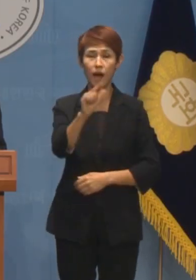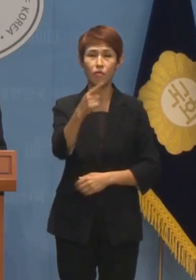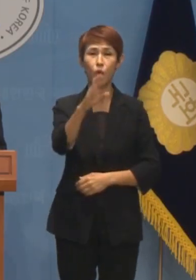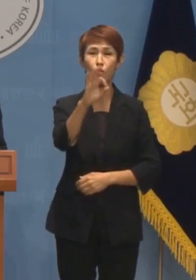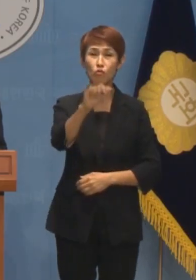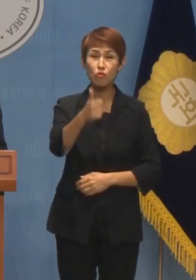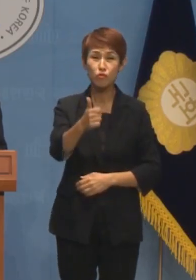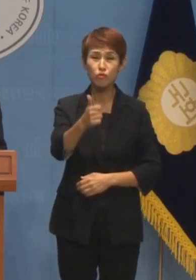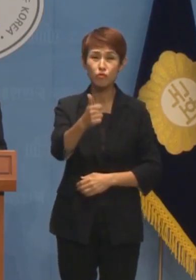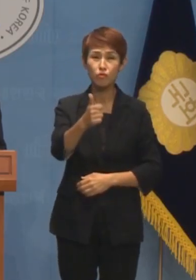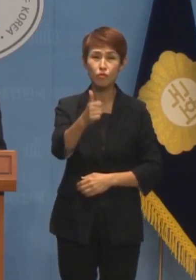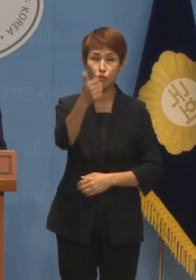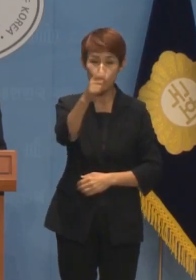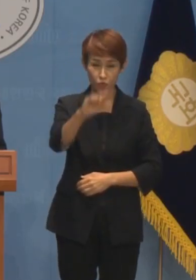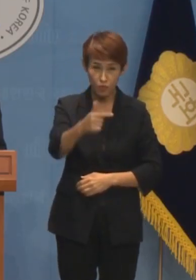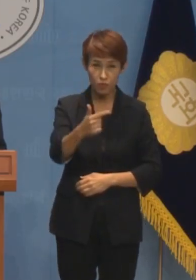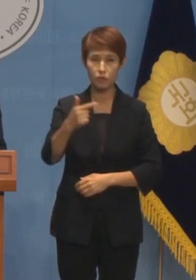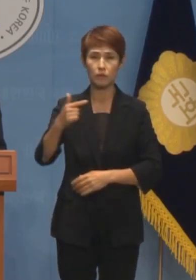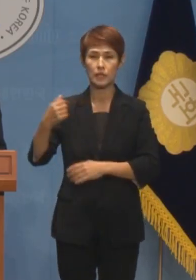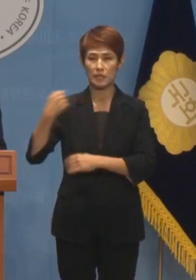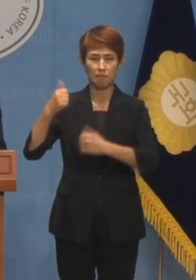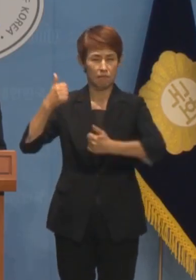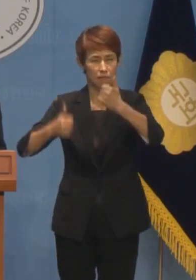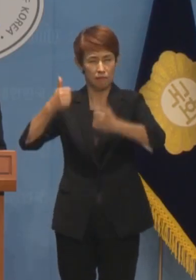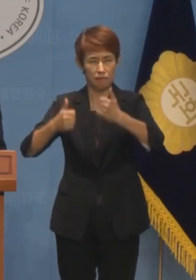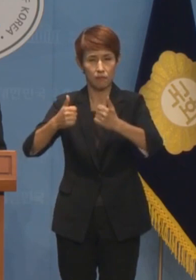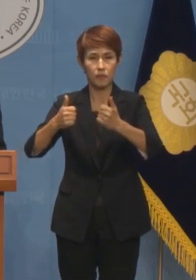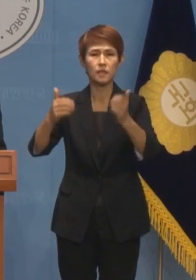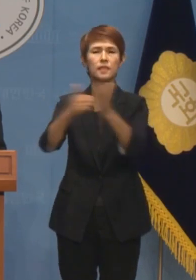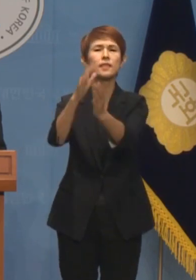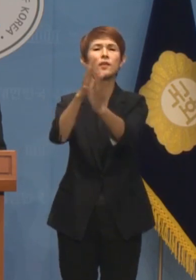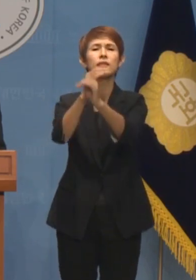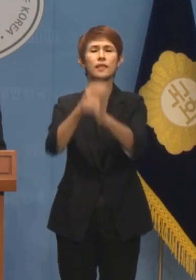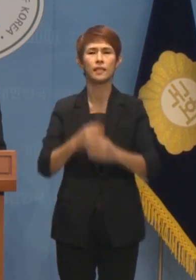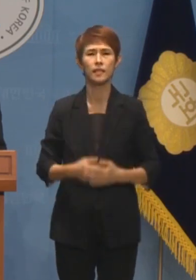주도권 싸움을 할 셈인지 답하십시오.